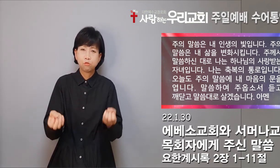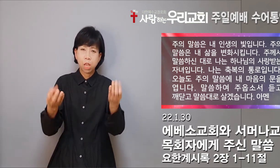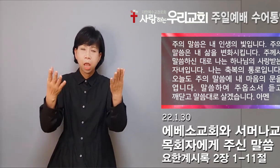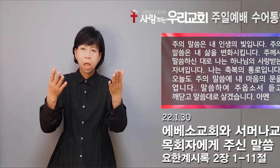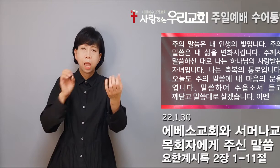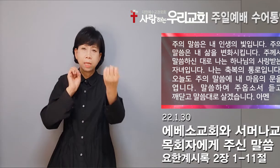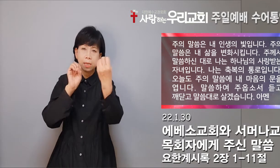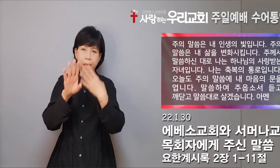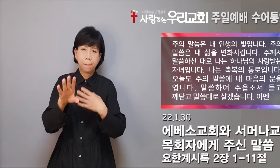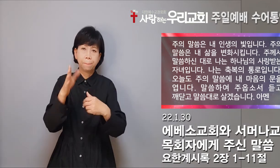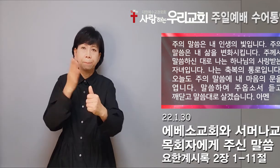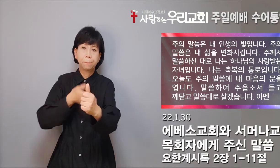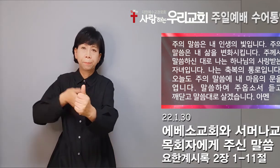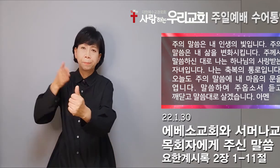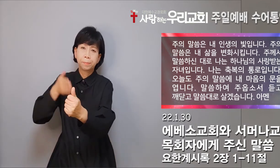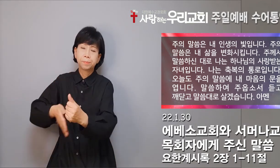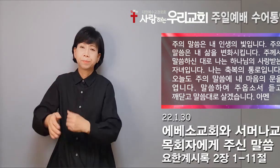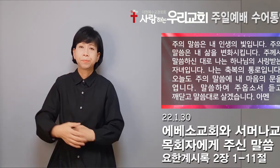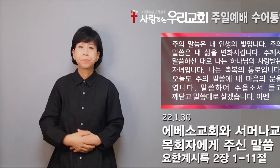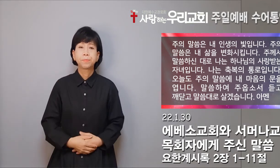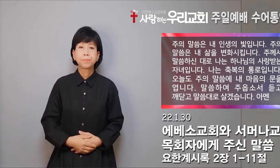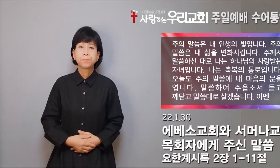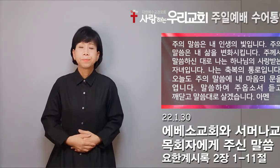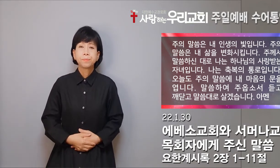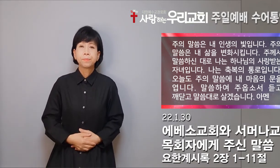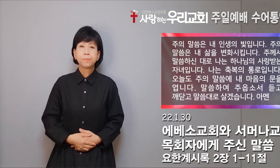할렐루야로 화답하도록 하겠습니다.